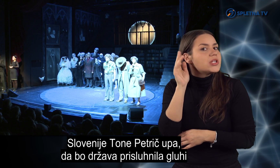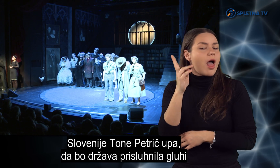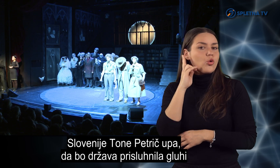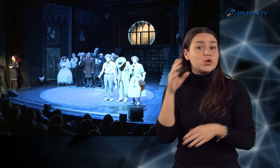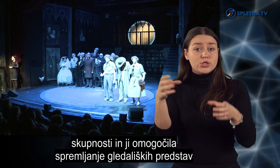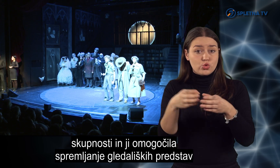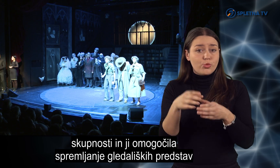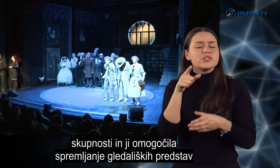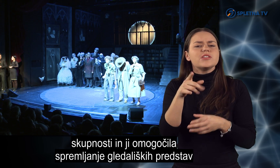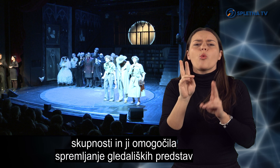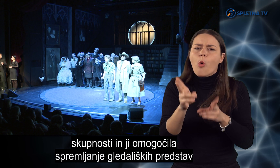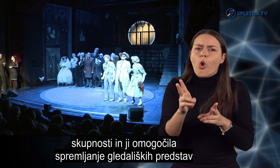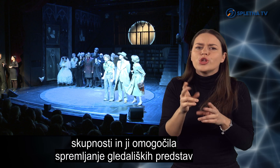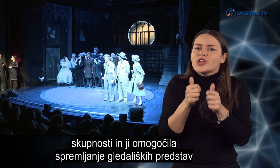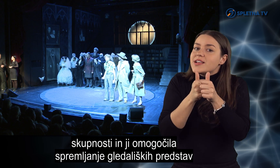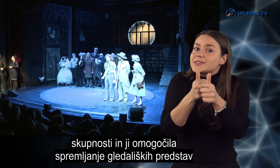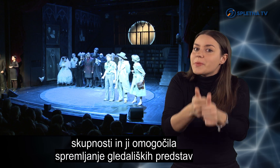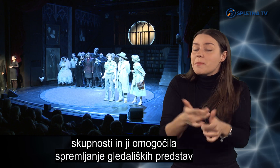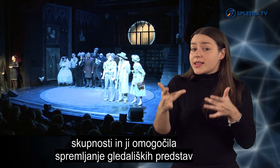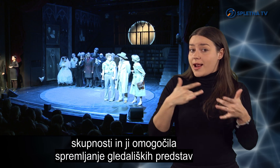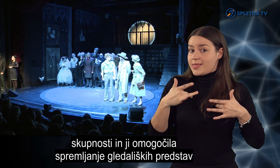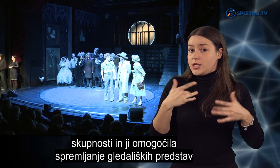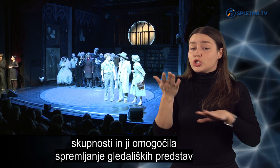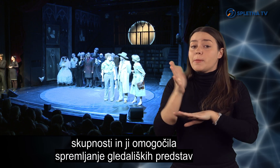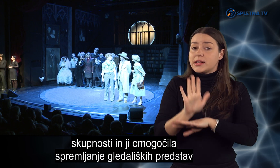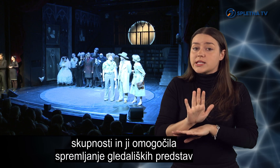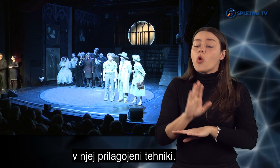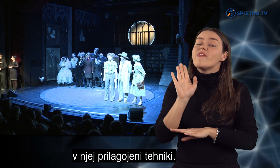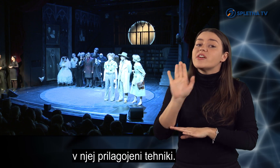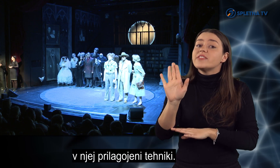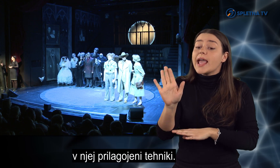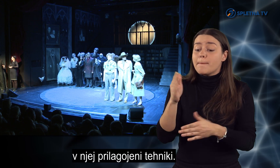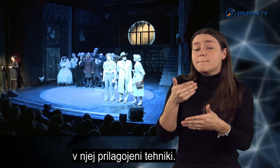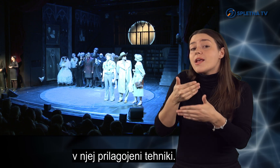skupnosti in ji omogočila spremljanje gledaliških predstav v njej prilagojeni tehniki.